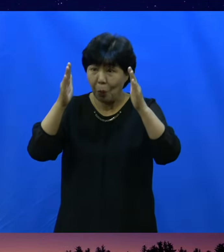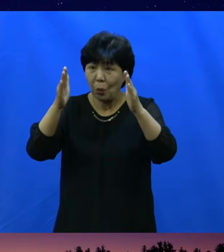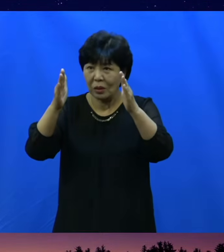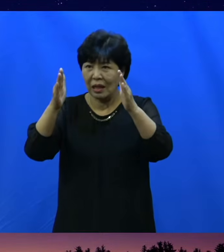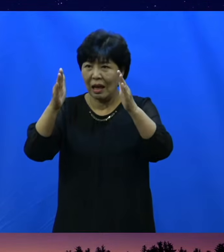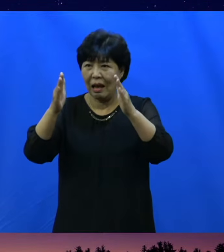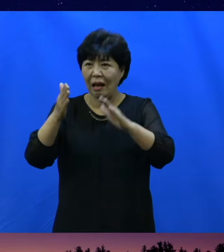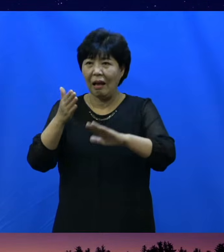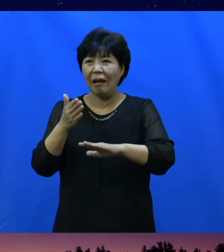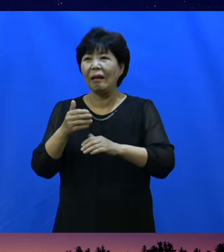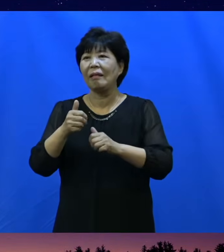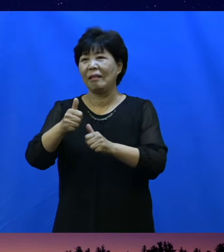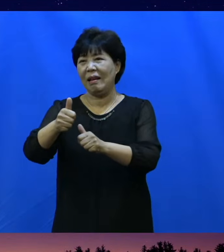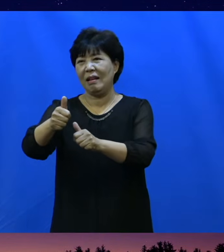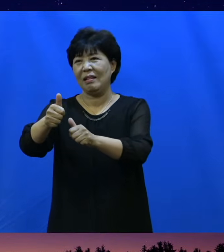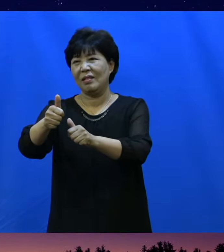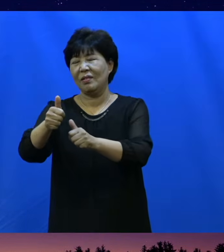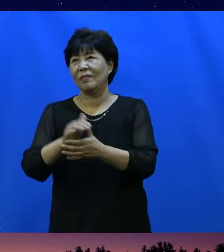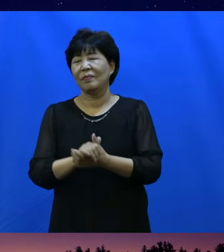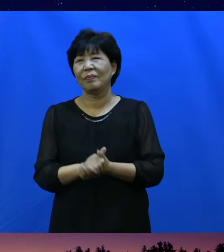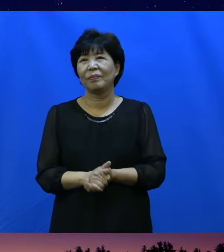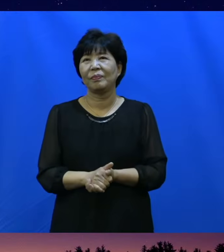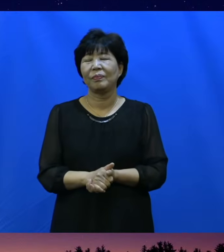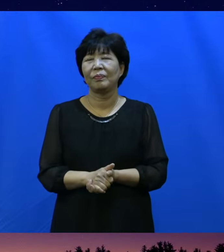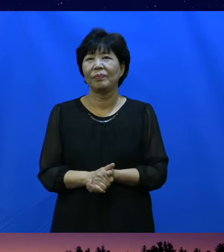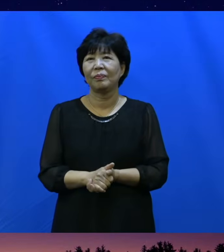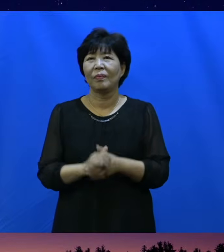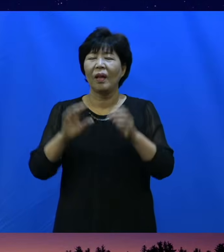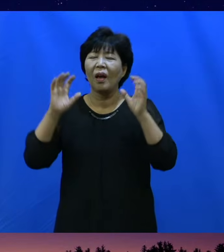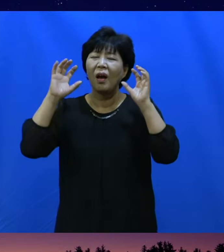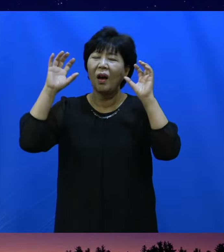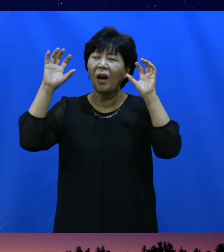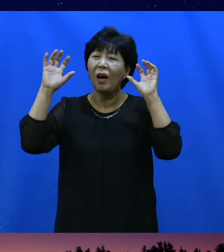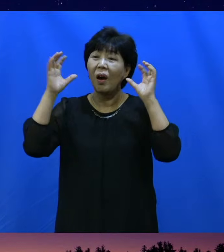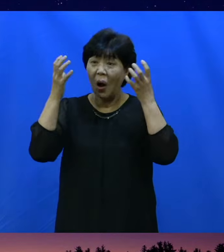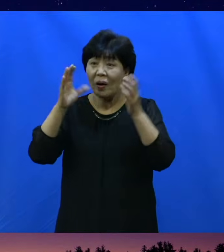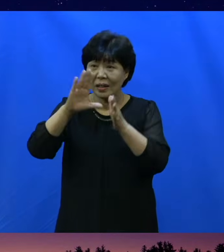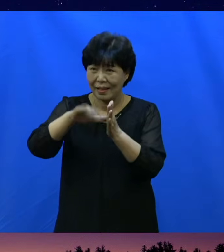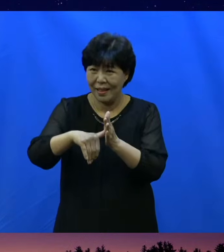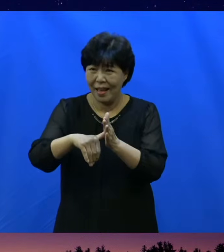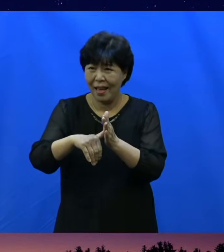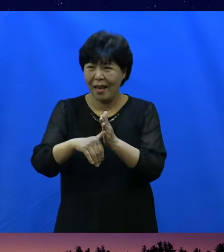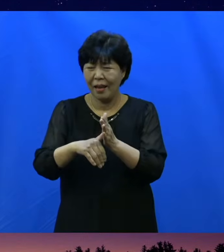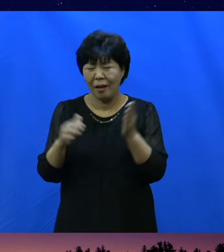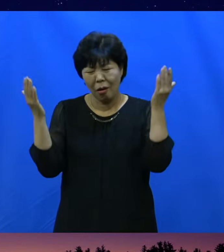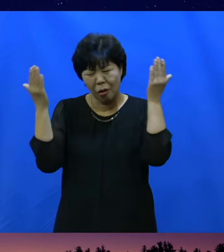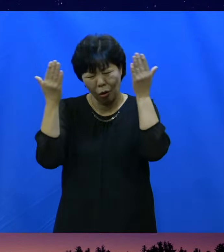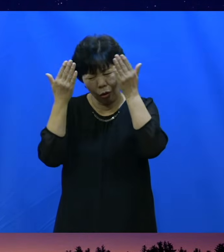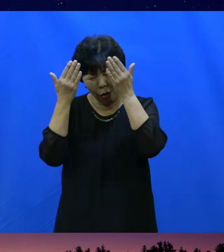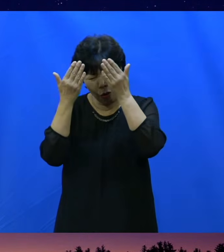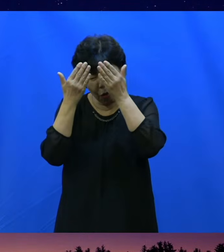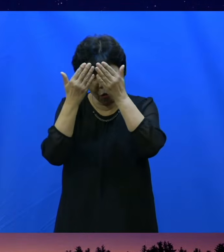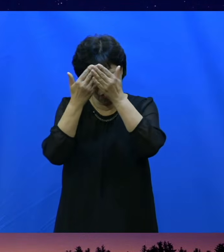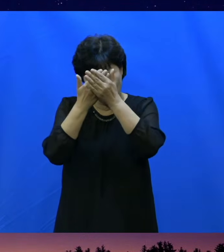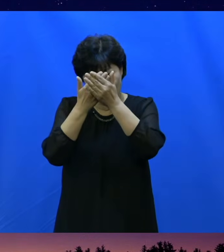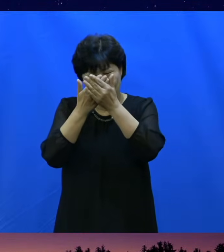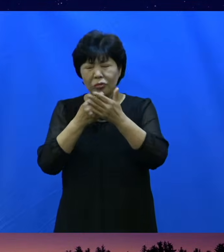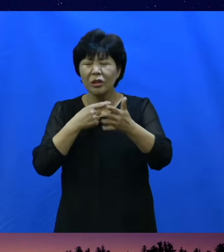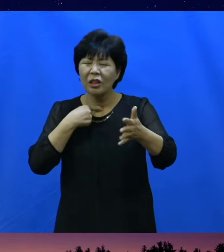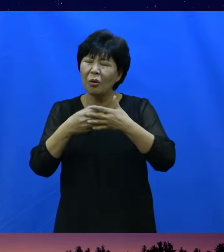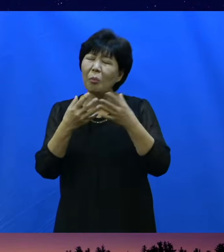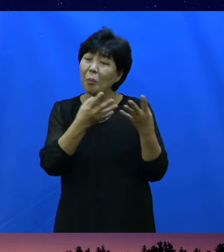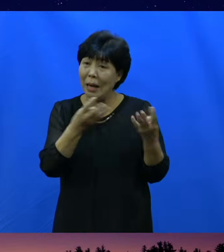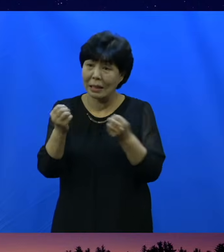것입니다. 그런데 여러분, 어린 시절부터 어두운 경험을 많이 한 사람들의 세계관은 부정적인 생각을 낳을 수밖에 없어요.